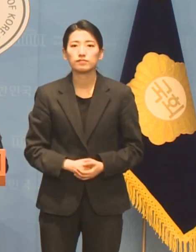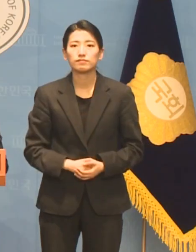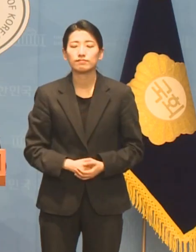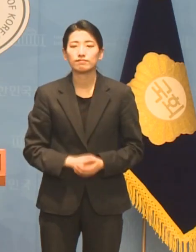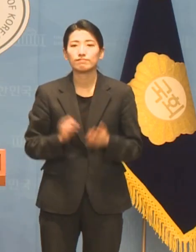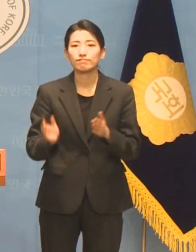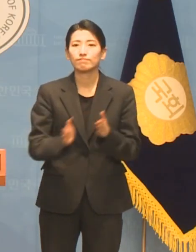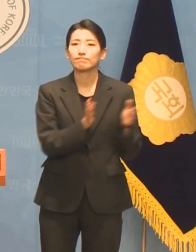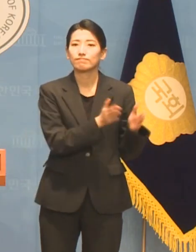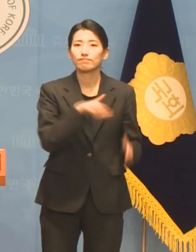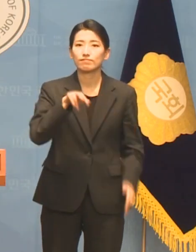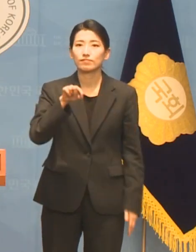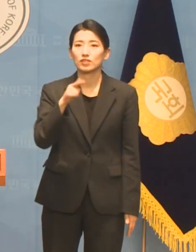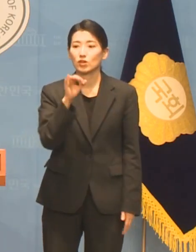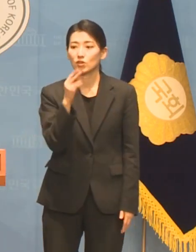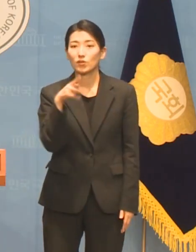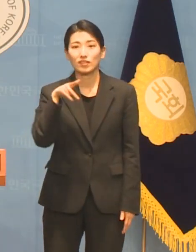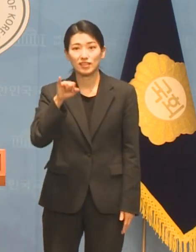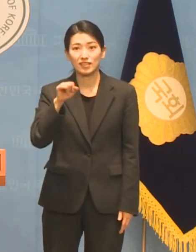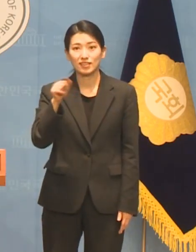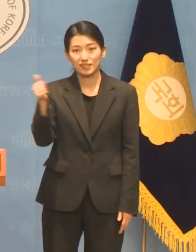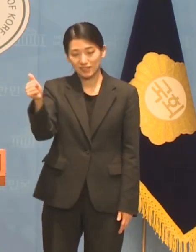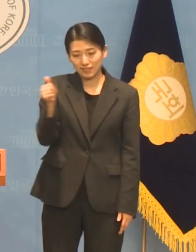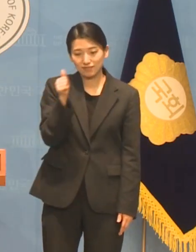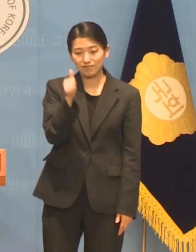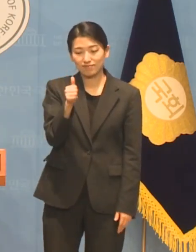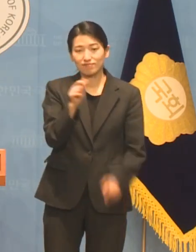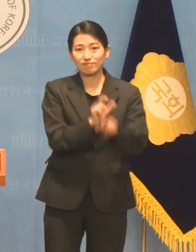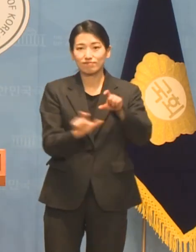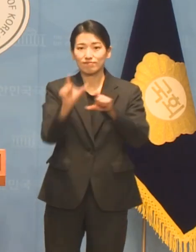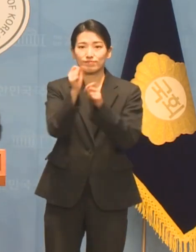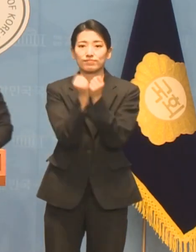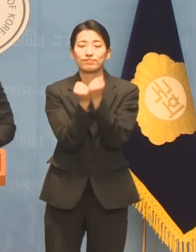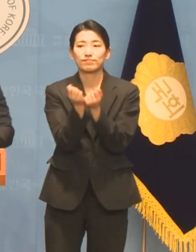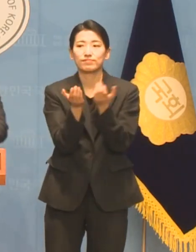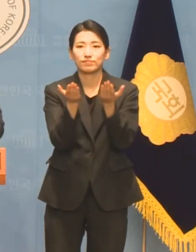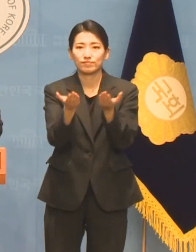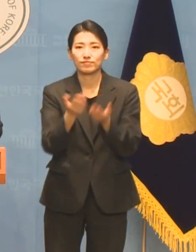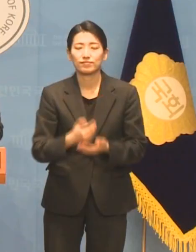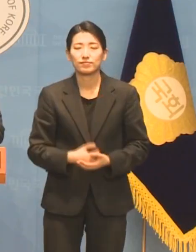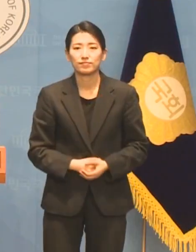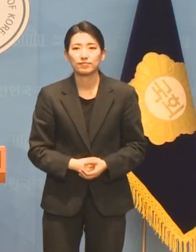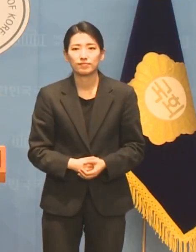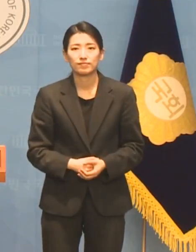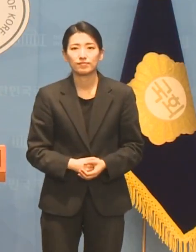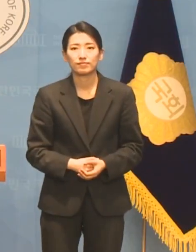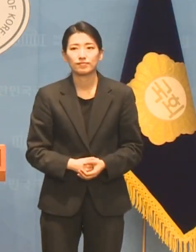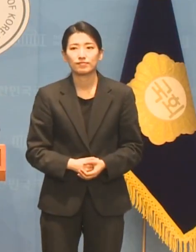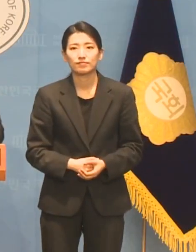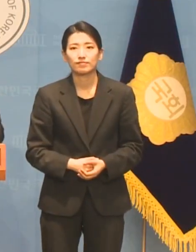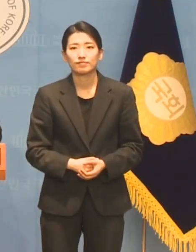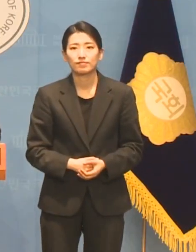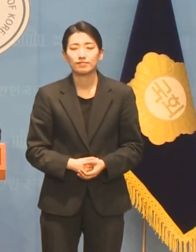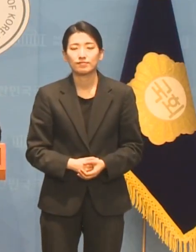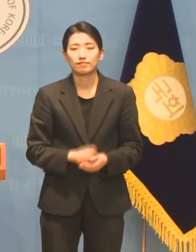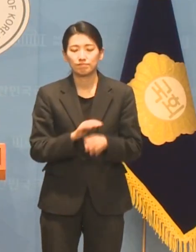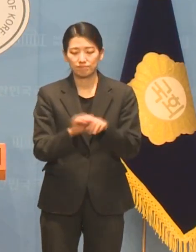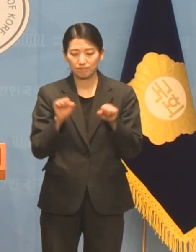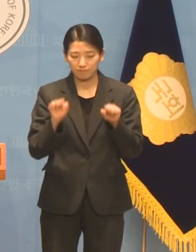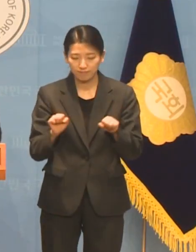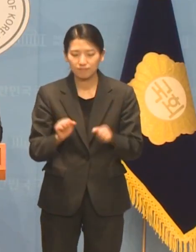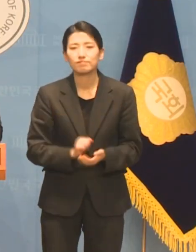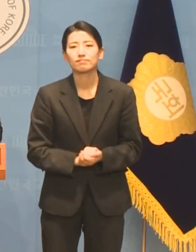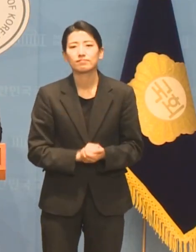전용기 위원장께서 말씀드리겠습니다. 네, 전용기 의원입니다.